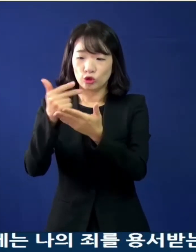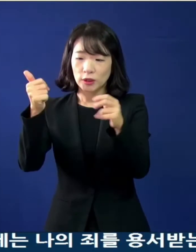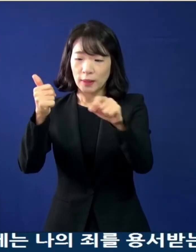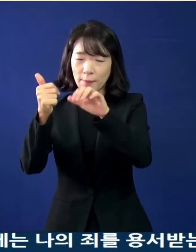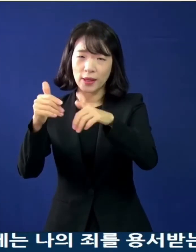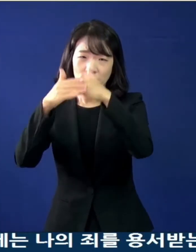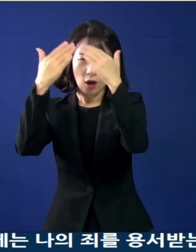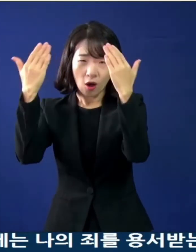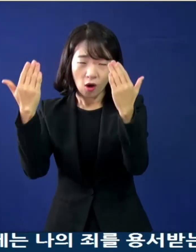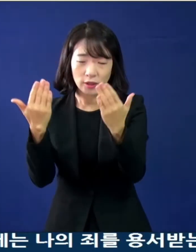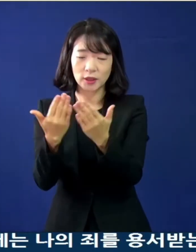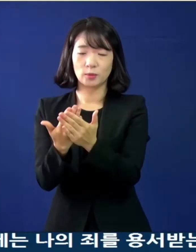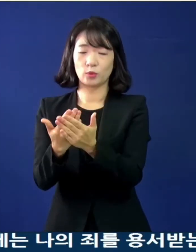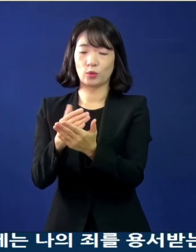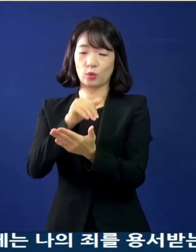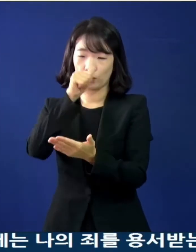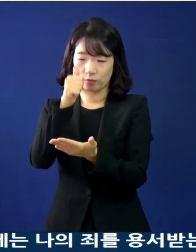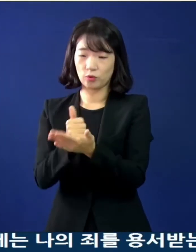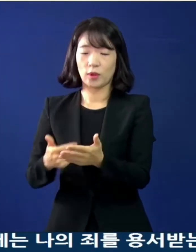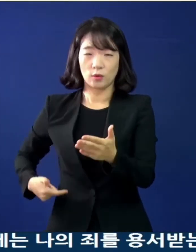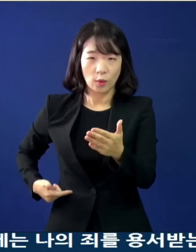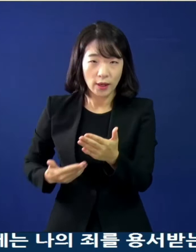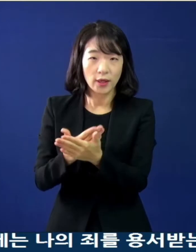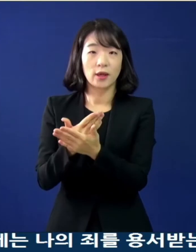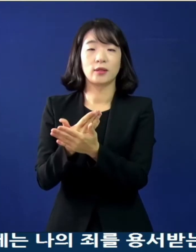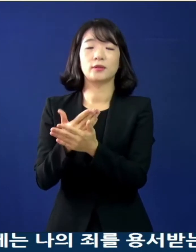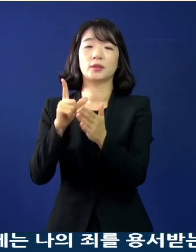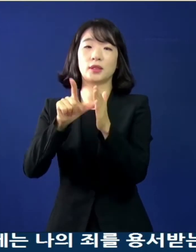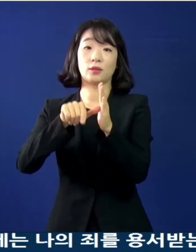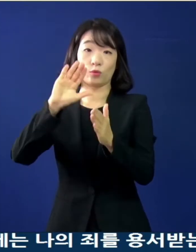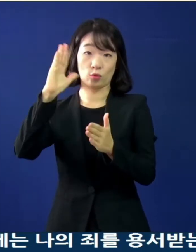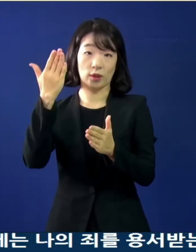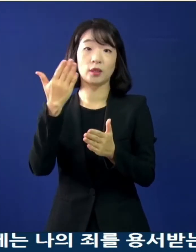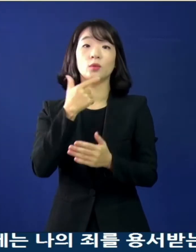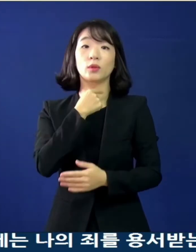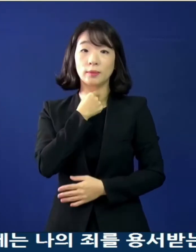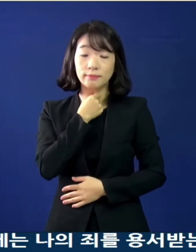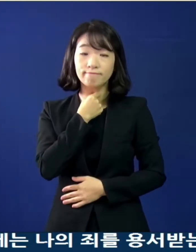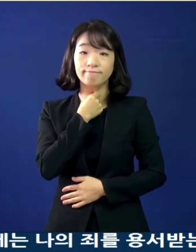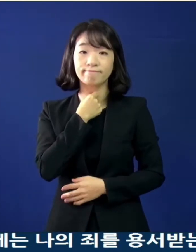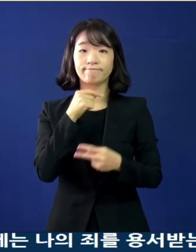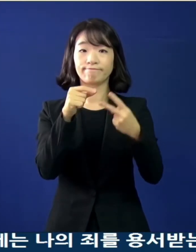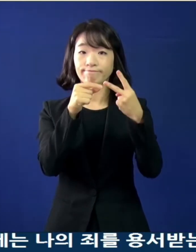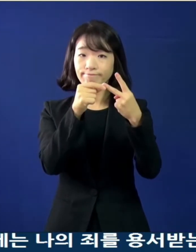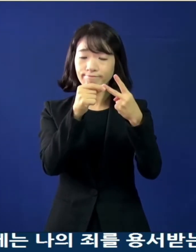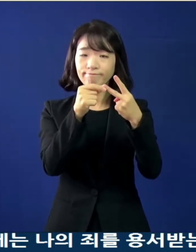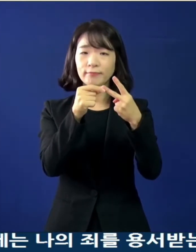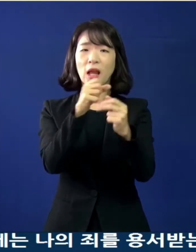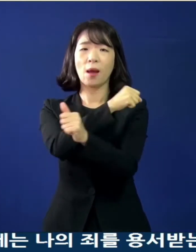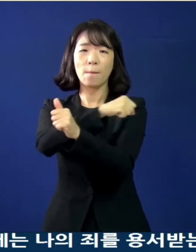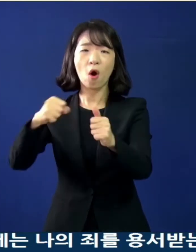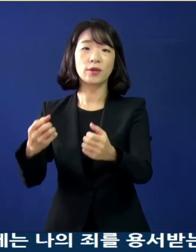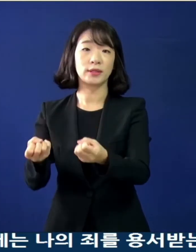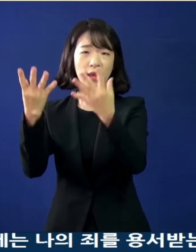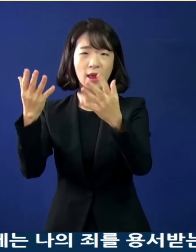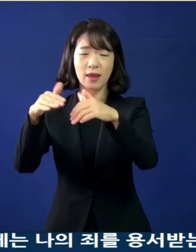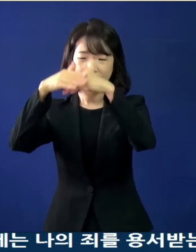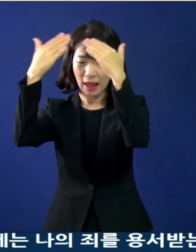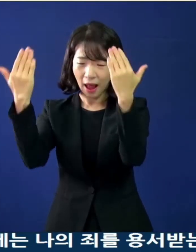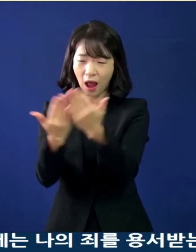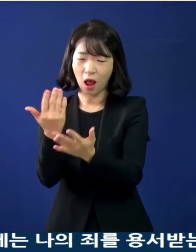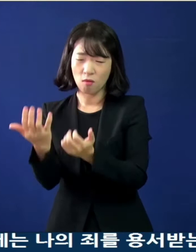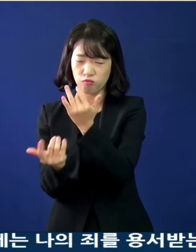전심으로 돌이키는 역사가 일어나기를 주 안에서 소망합니다. 번제는 다 태워드리는 거죠. 헌신하는 겁니다.